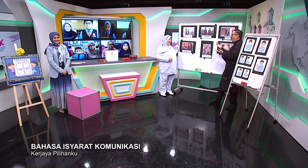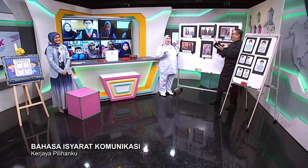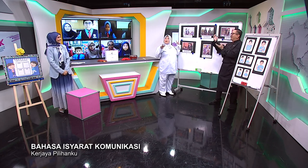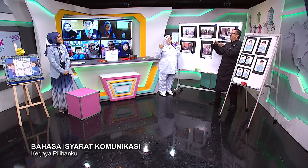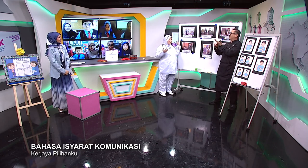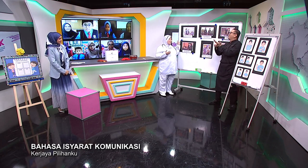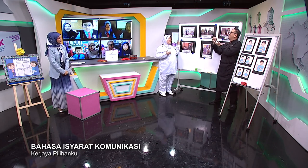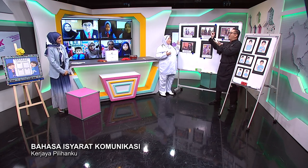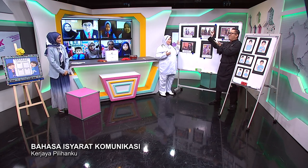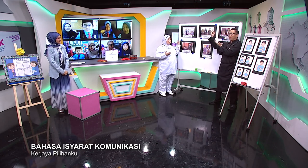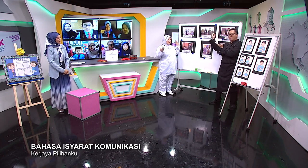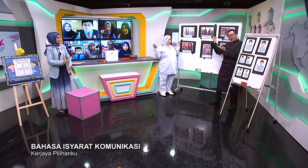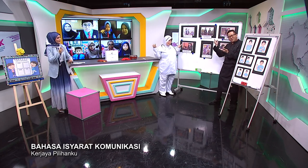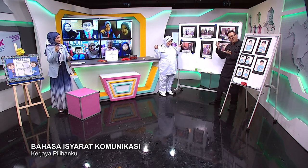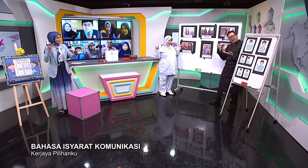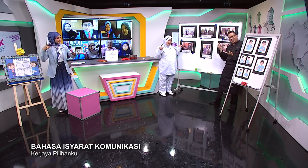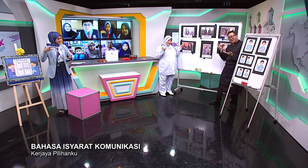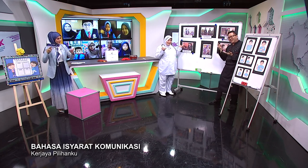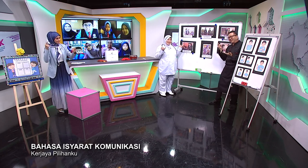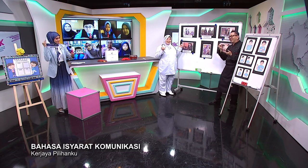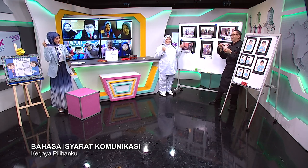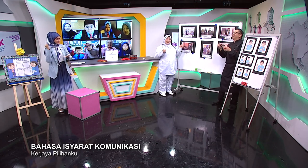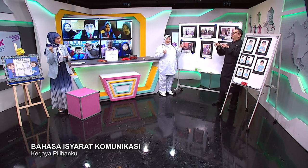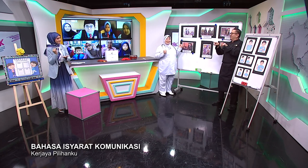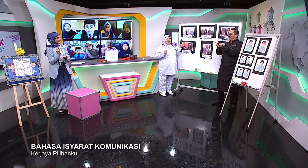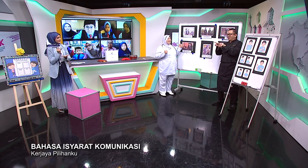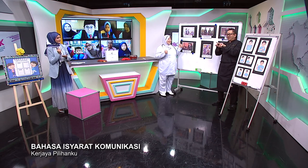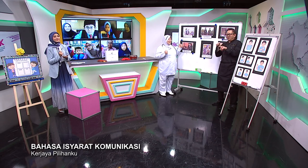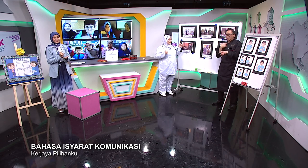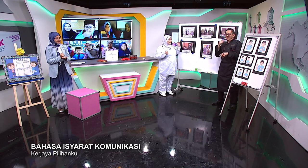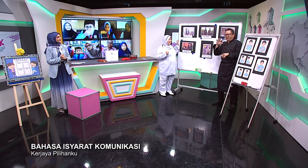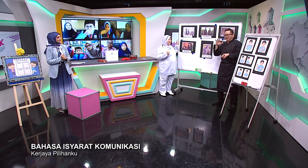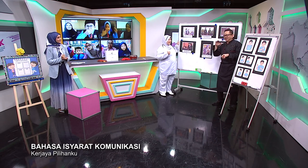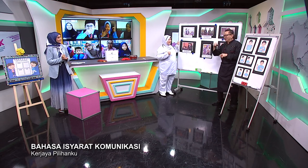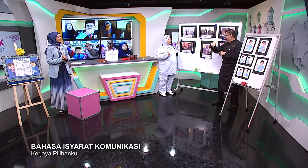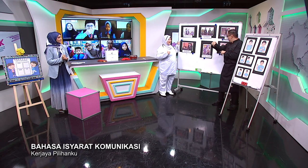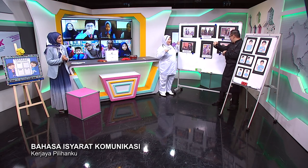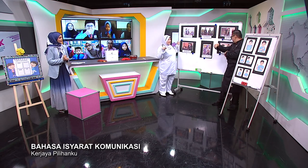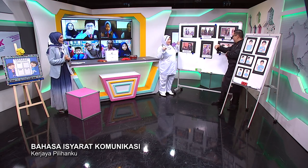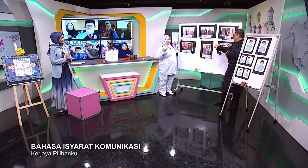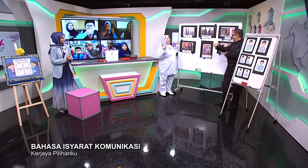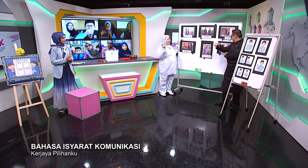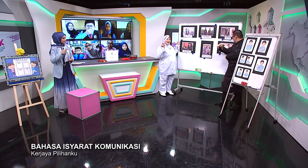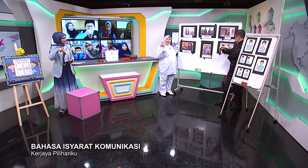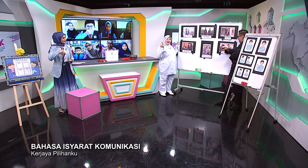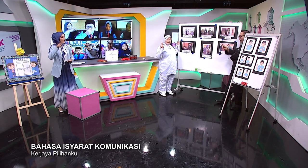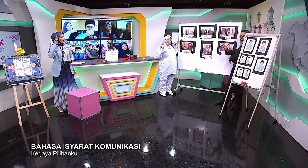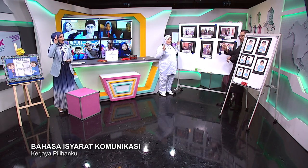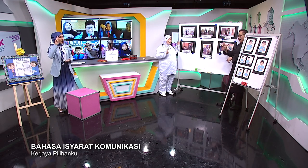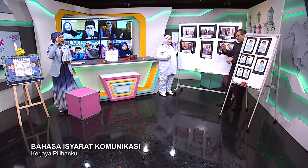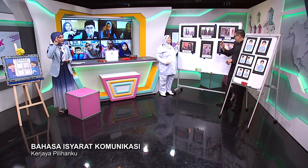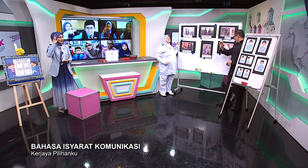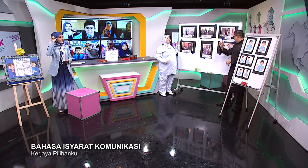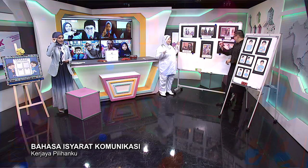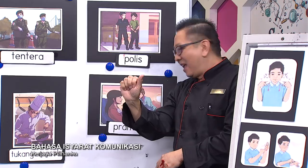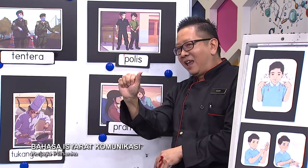Terima kasih. Okey, semula pramugari. Okey, sama-sama kita eja. P P